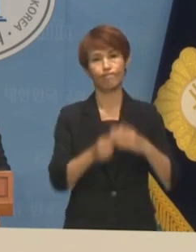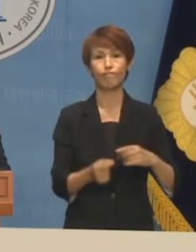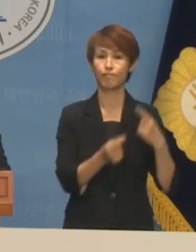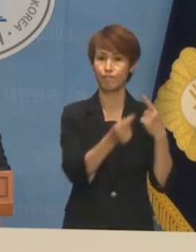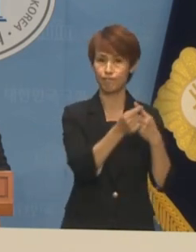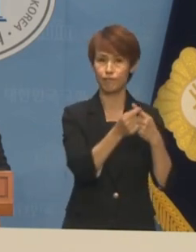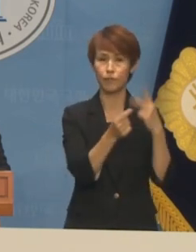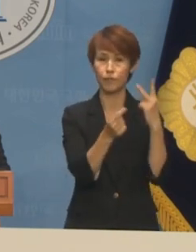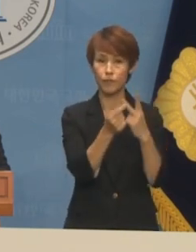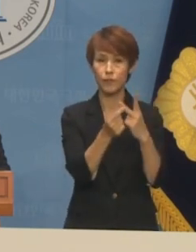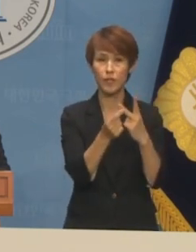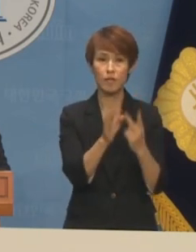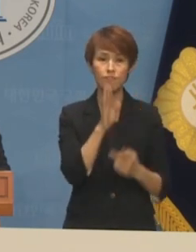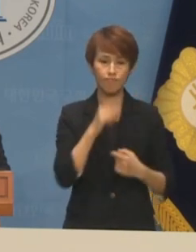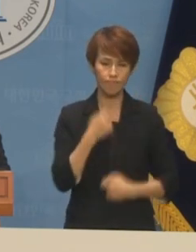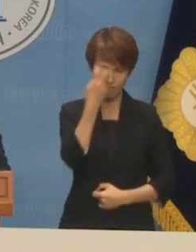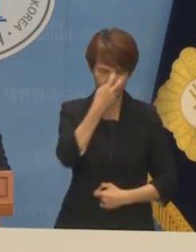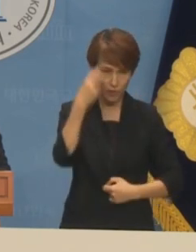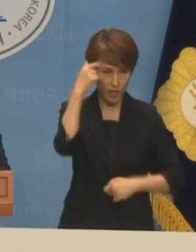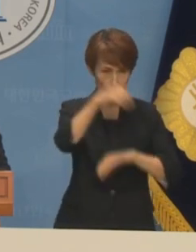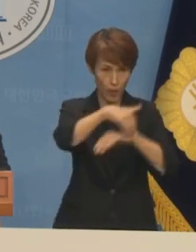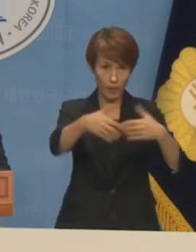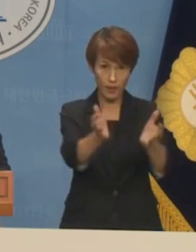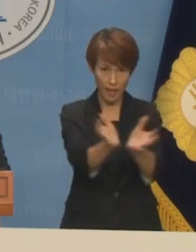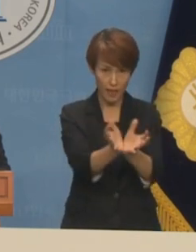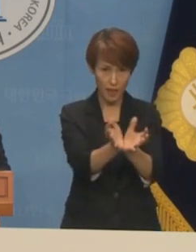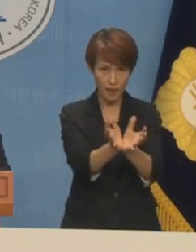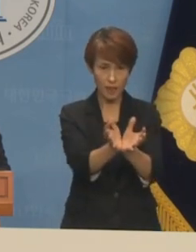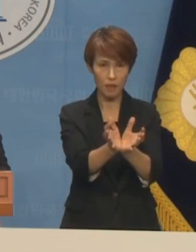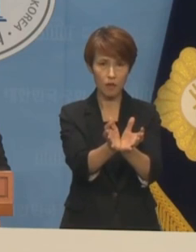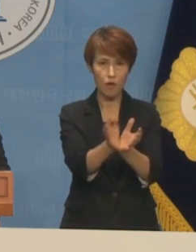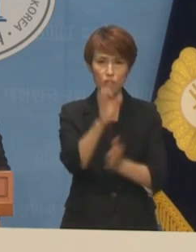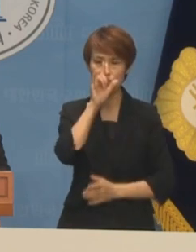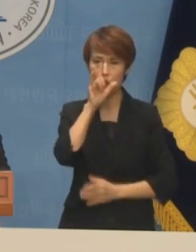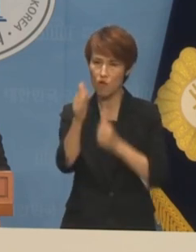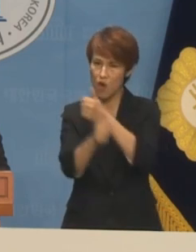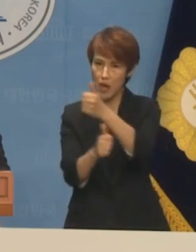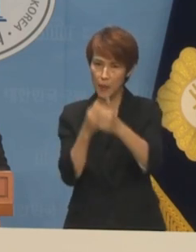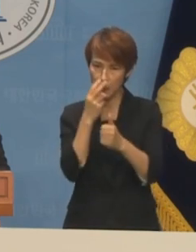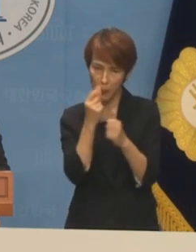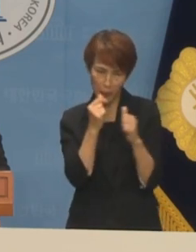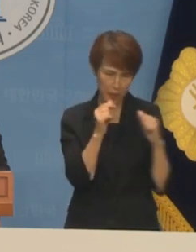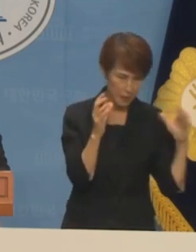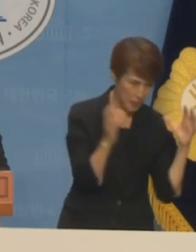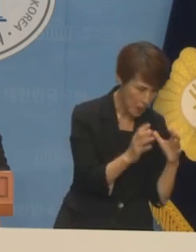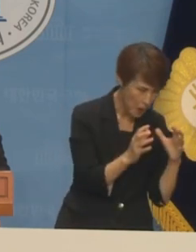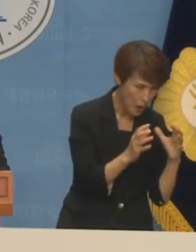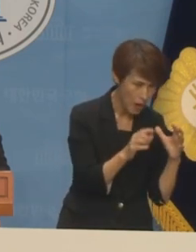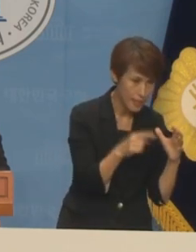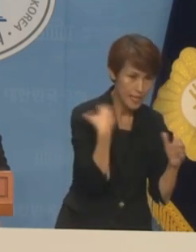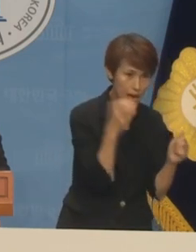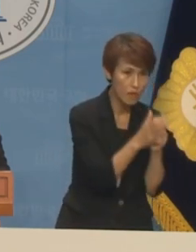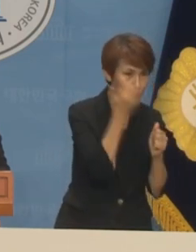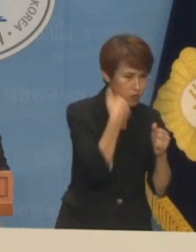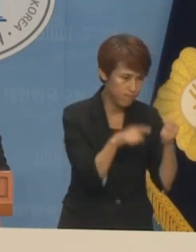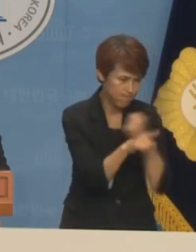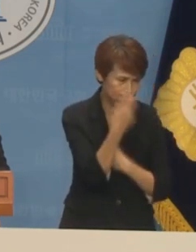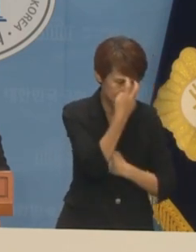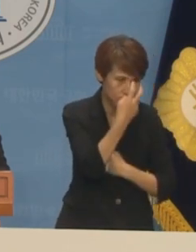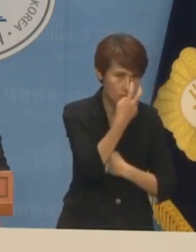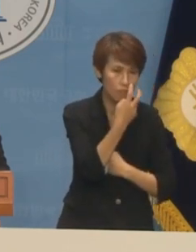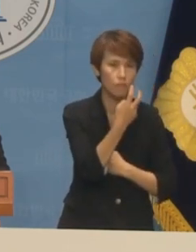2. 진상조사기획단 및 2기 중앙위원회 밀실 야합 구성의 책임자를 조사하여